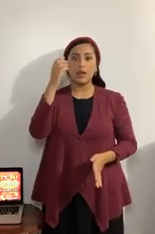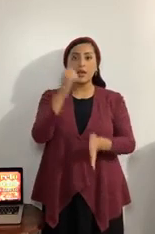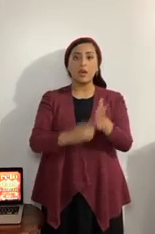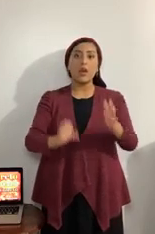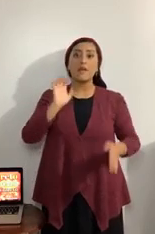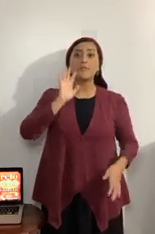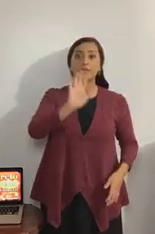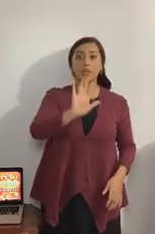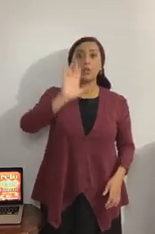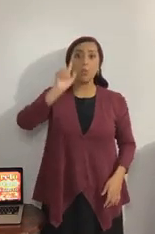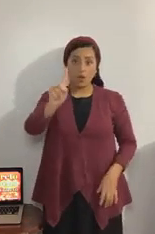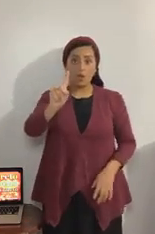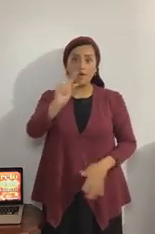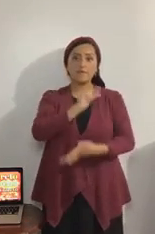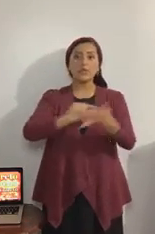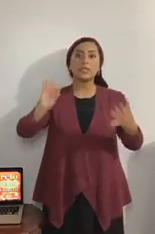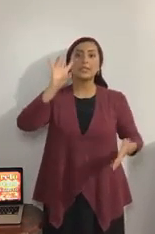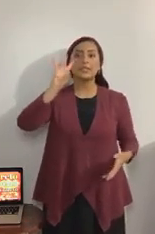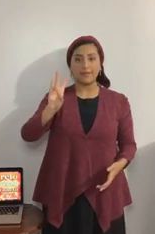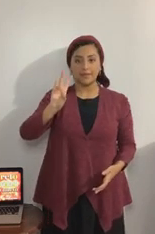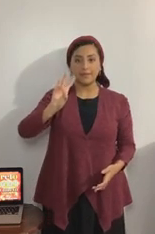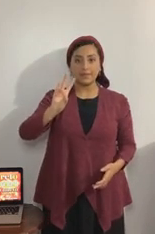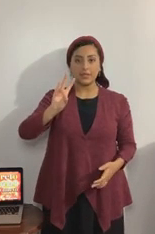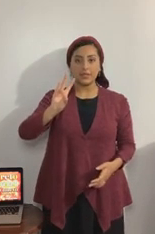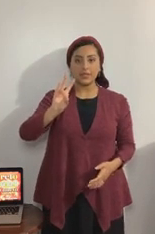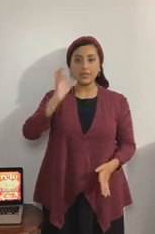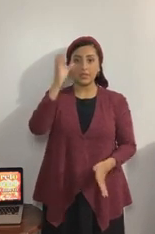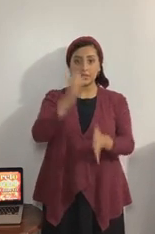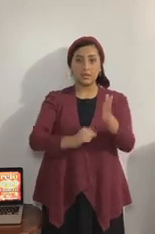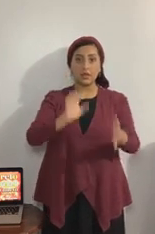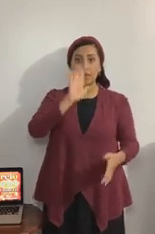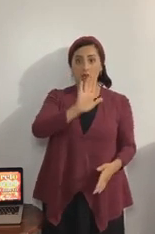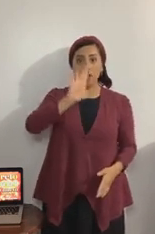51, verso 7. Jeremías 51, verso 7.